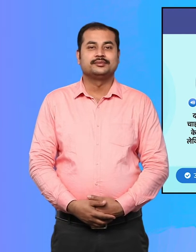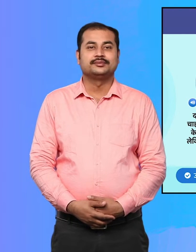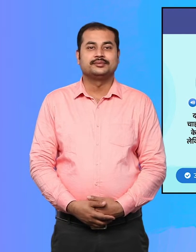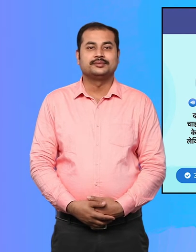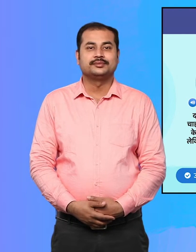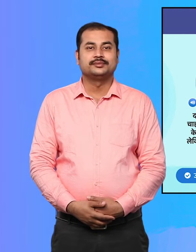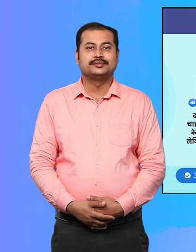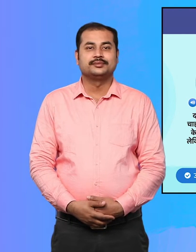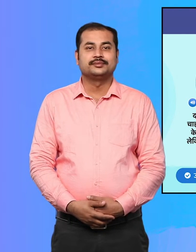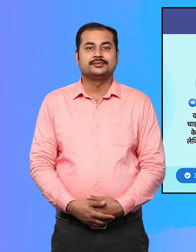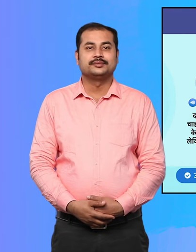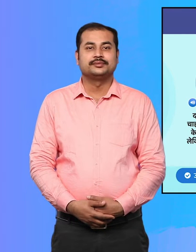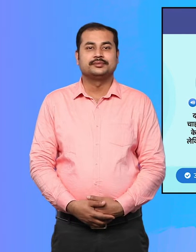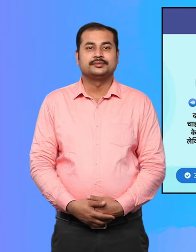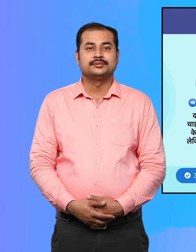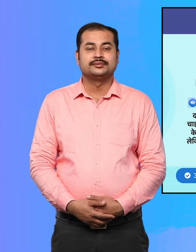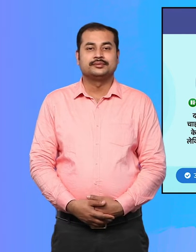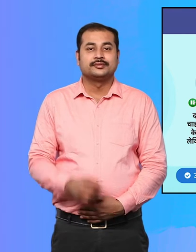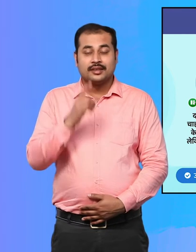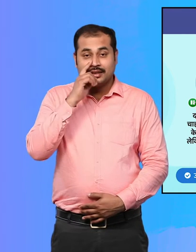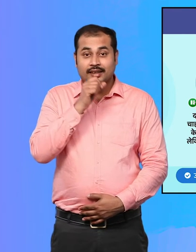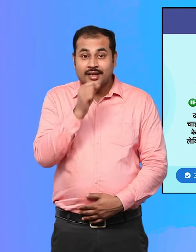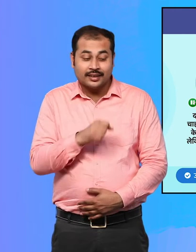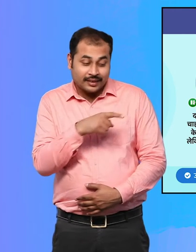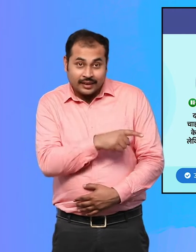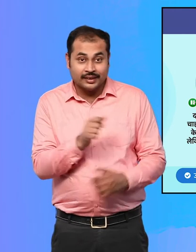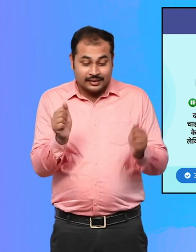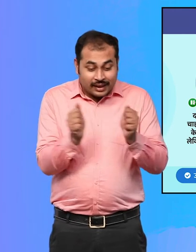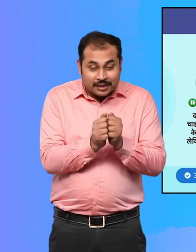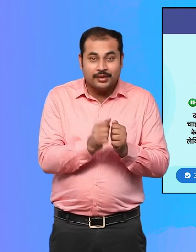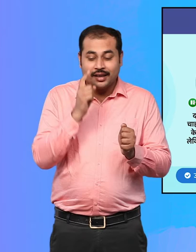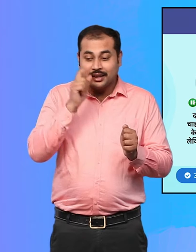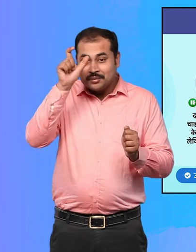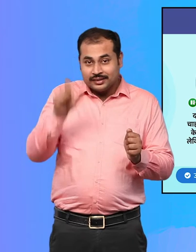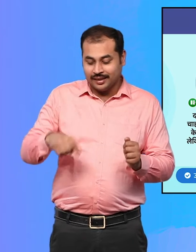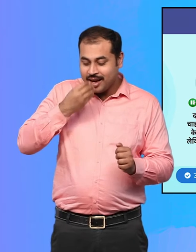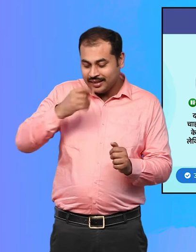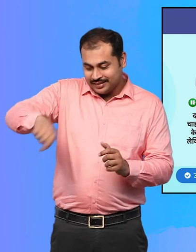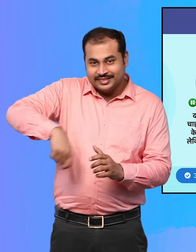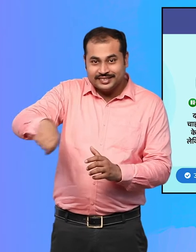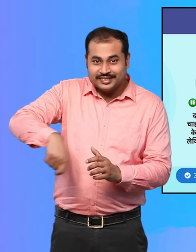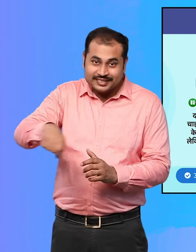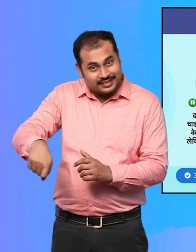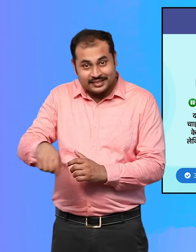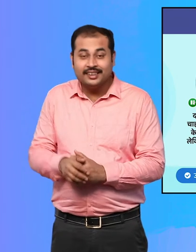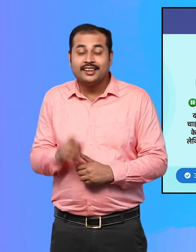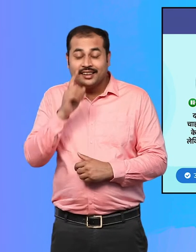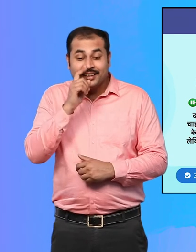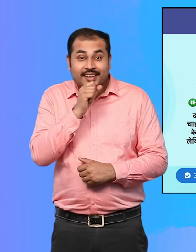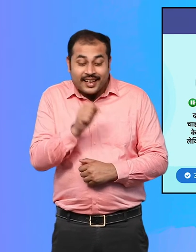सुविधा तक पहुंचाएं दादी जी रेडियो सुनना चाहते हैं जब वह दादा जी के